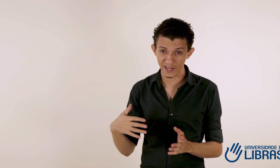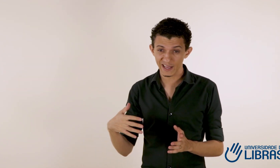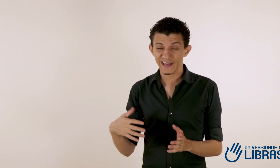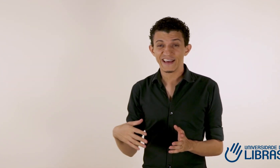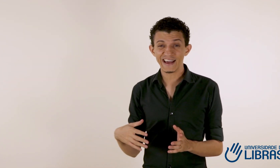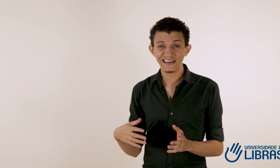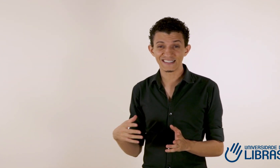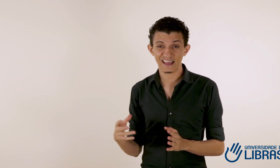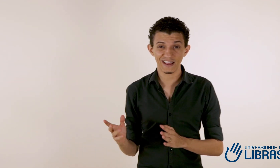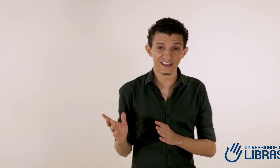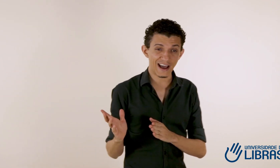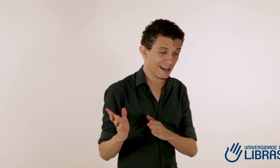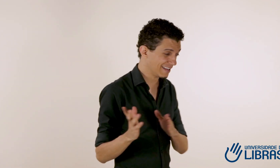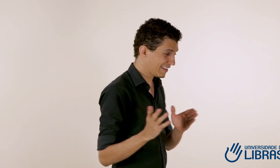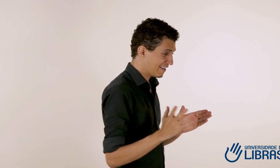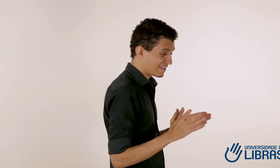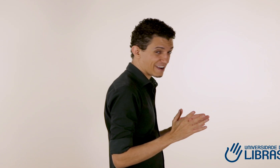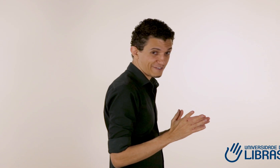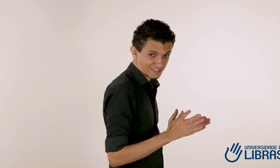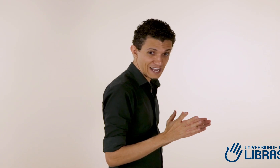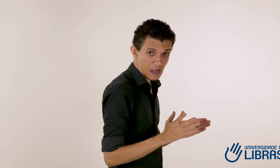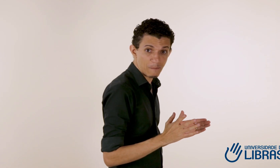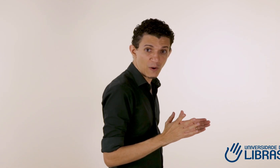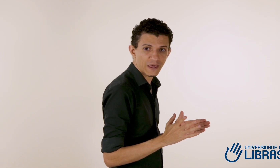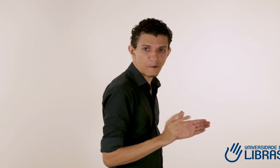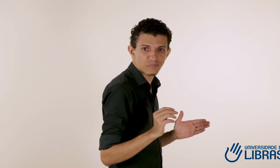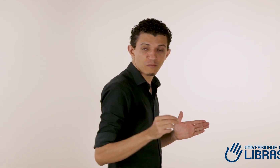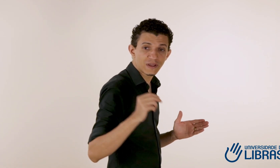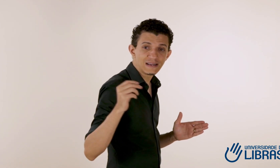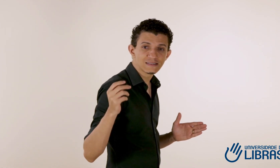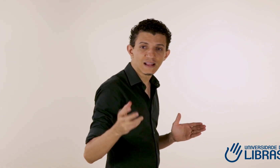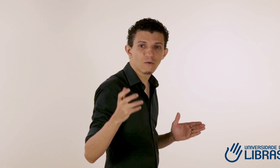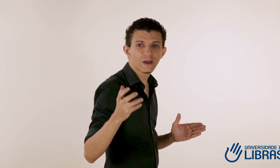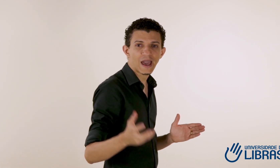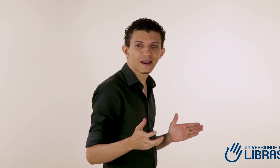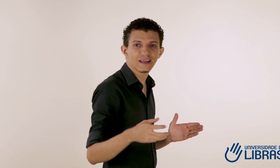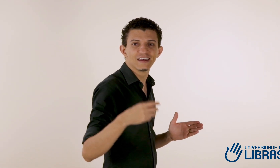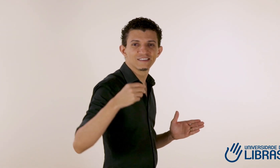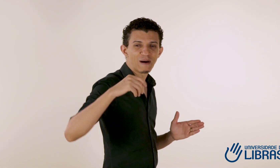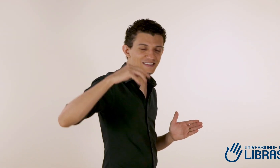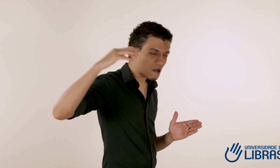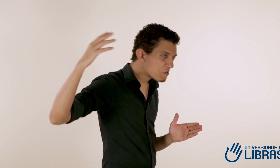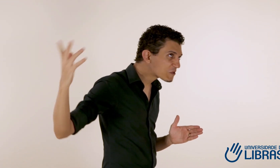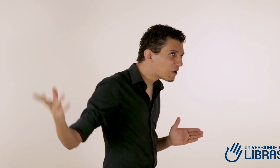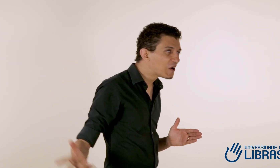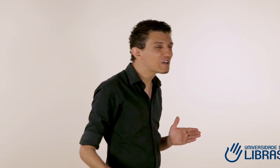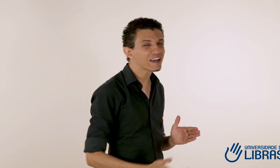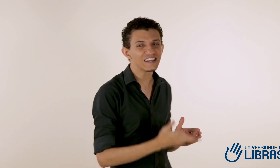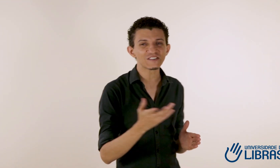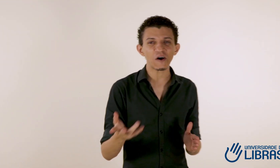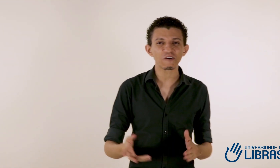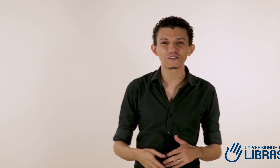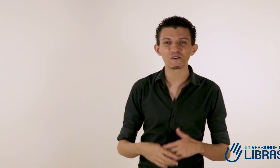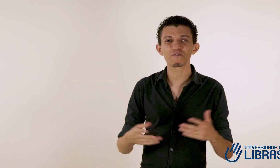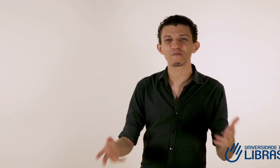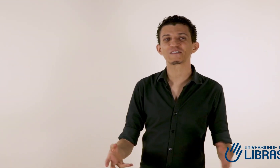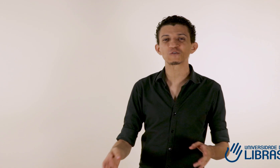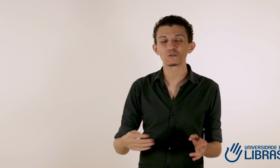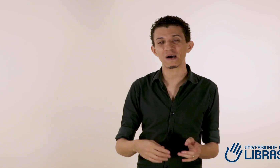história, e aí eles tendem a se afastar. Por quê? Porque eles não querem passar por todo aquele histórico de sofrimento que os surdos